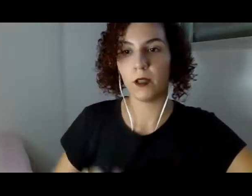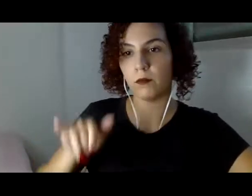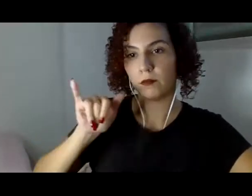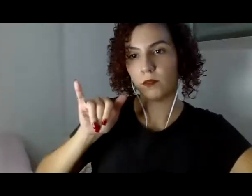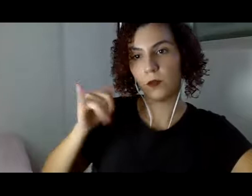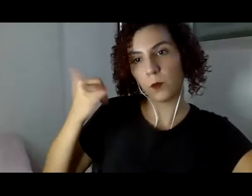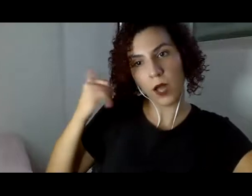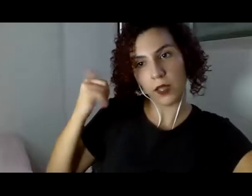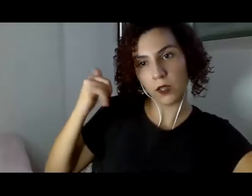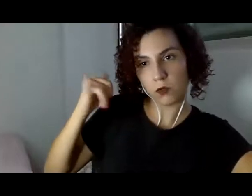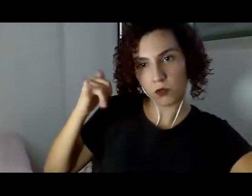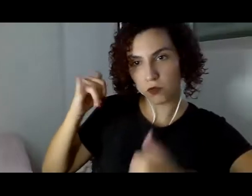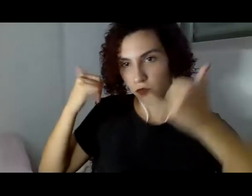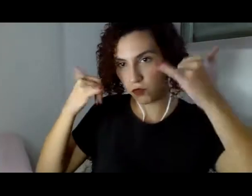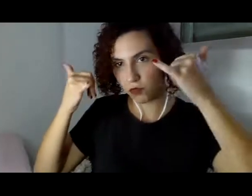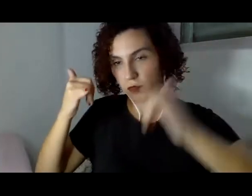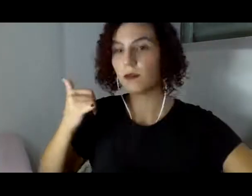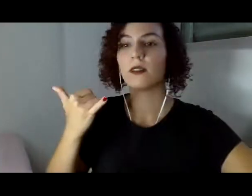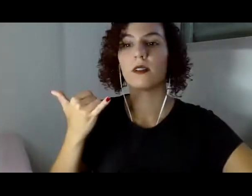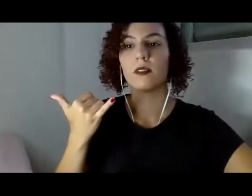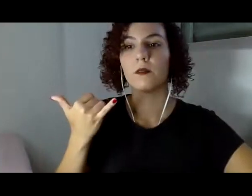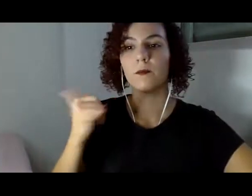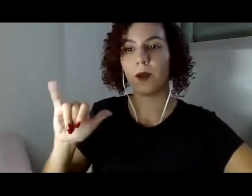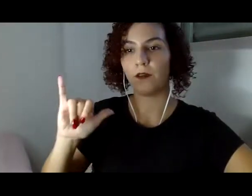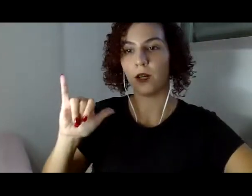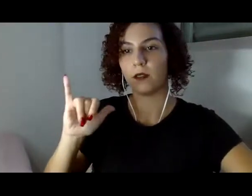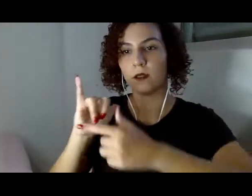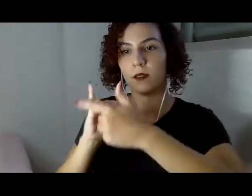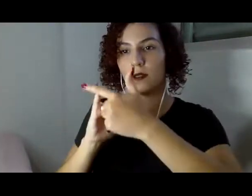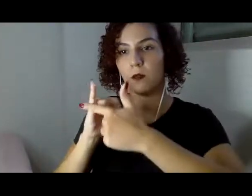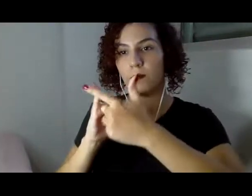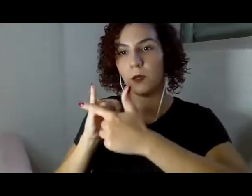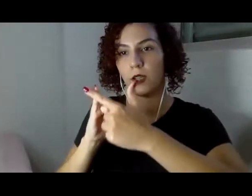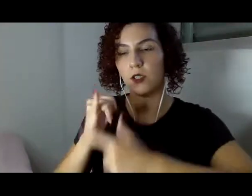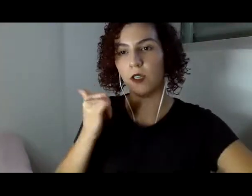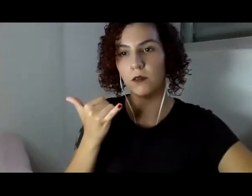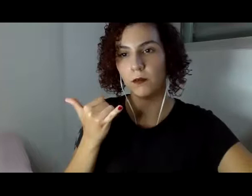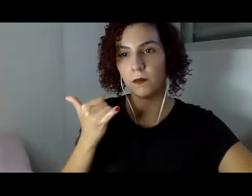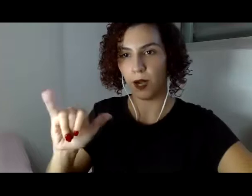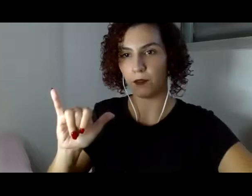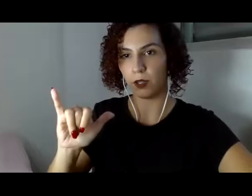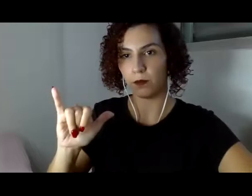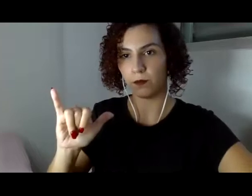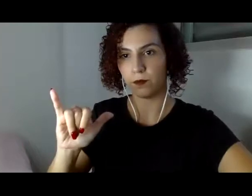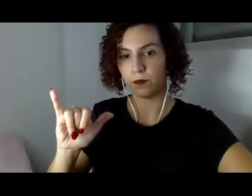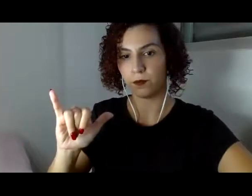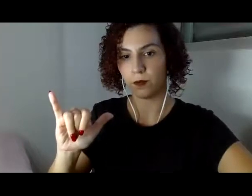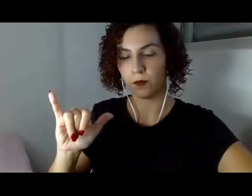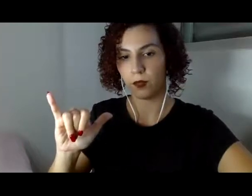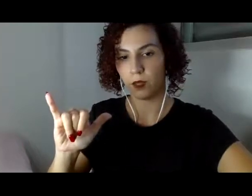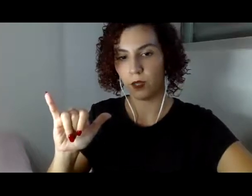Y, tipo um hang loose, para fora. Meu dedinho para fora.